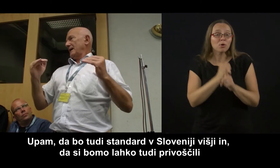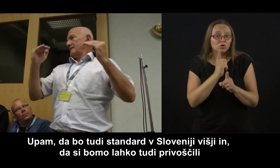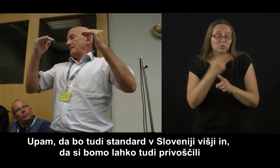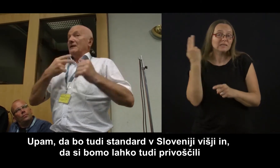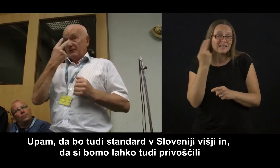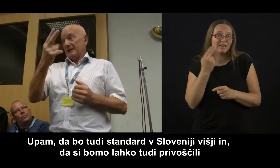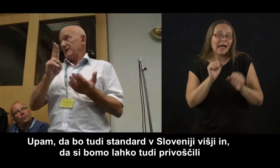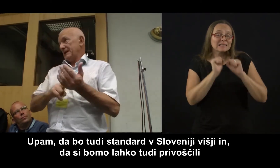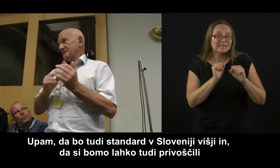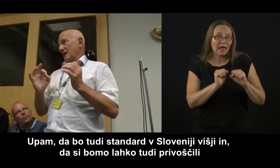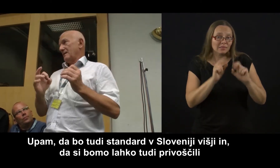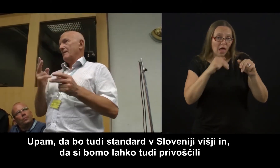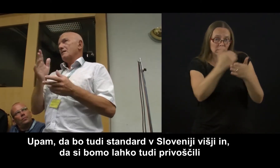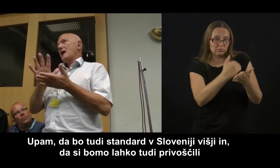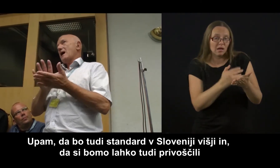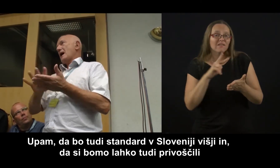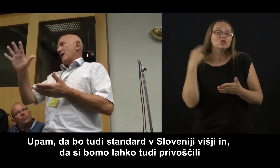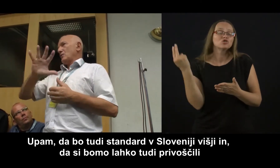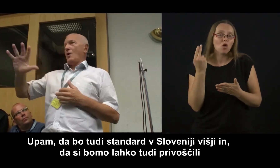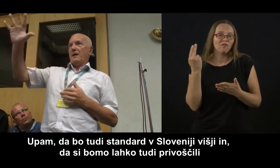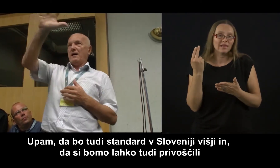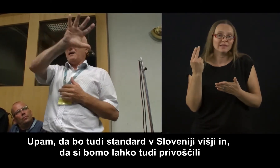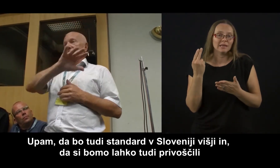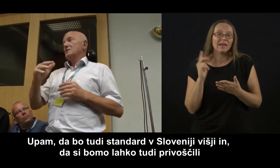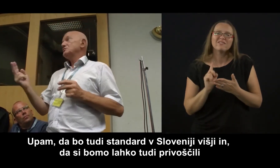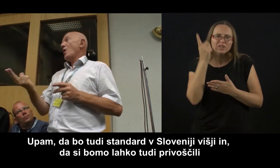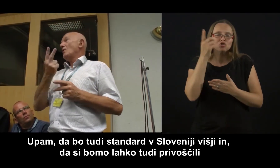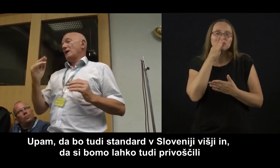da bo tudi seveda standard v Sloveniji višji